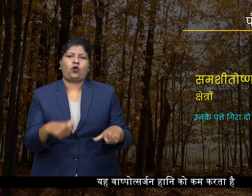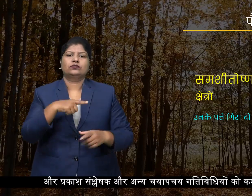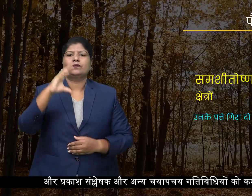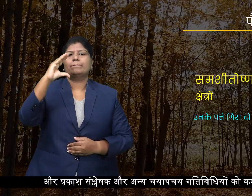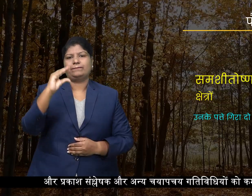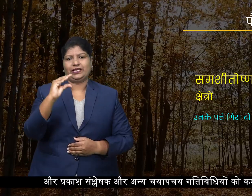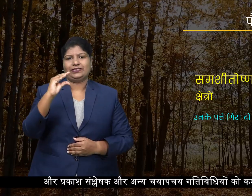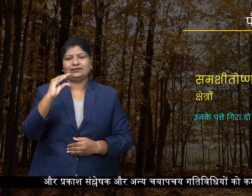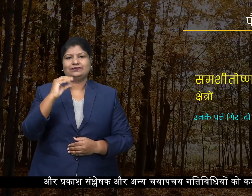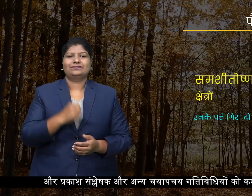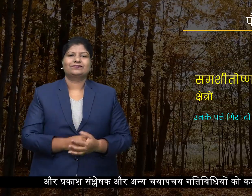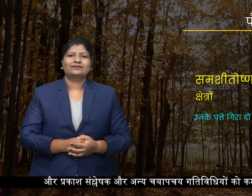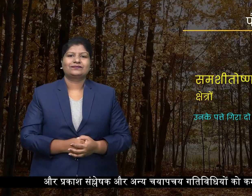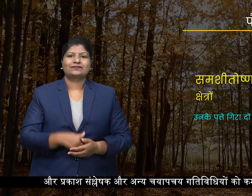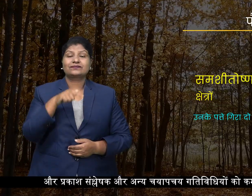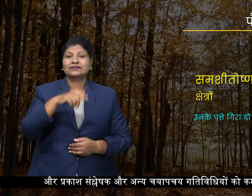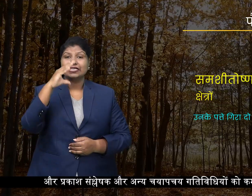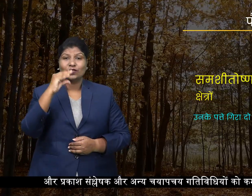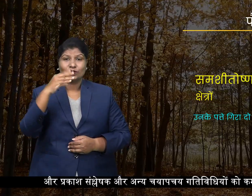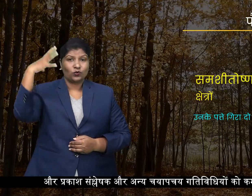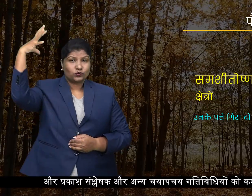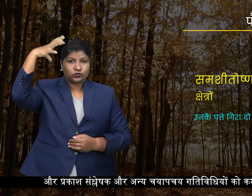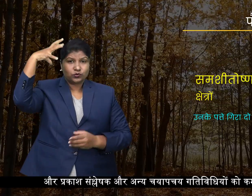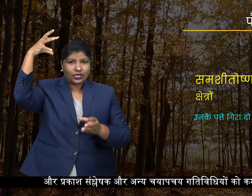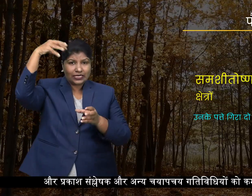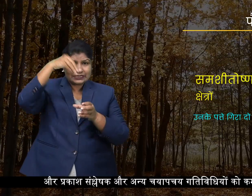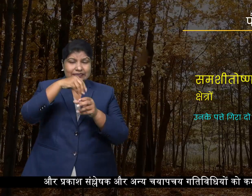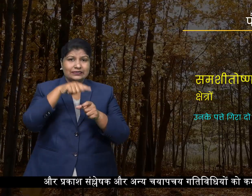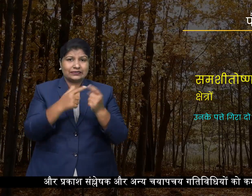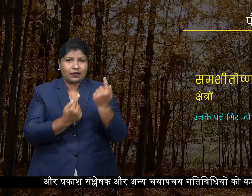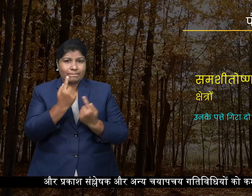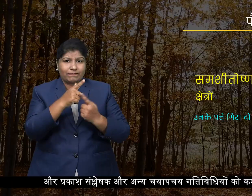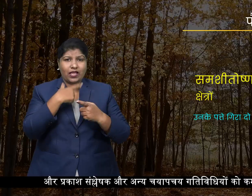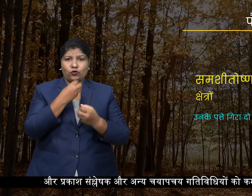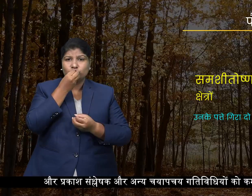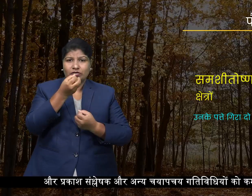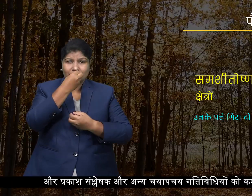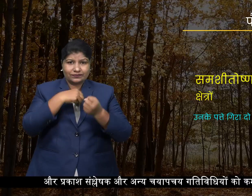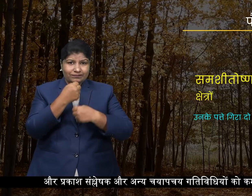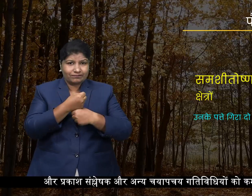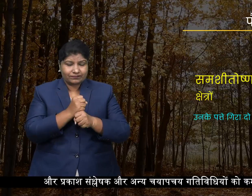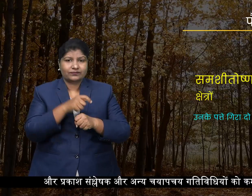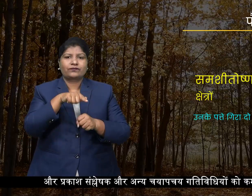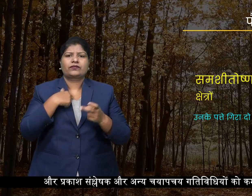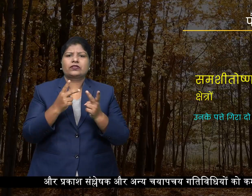और प्रकाश संश्लेषण और अन्य चयापचय गतिविधियों को कम करता